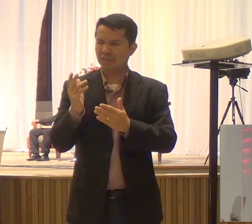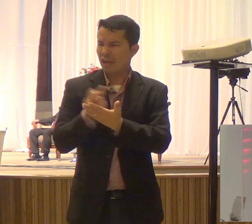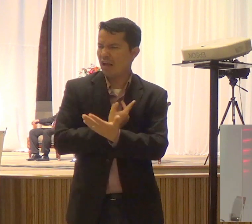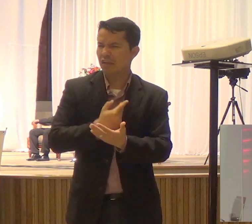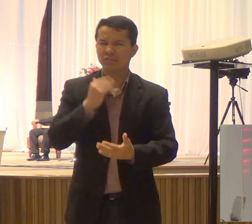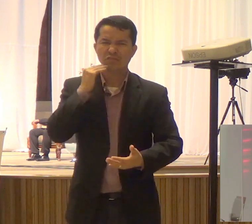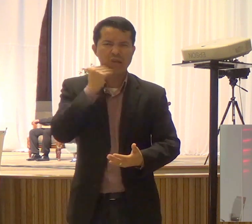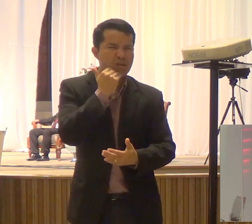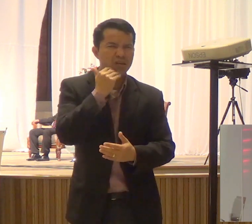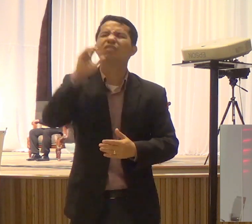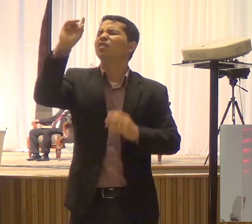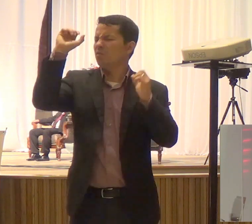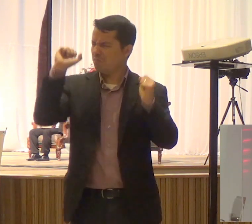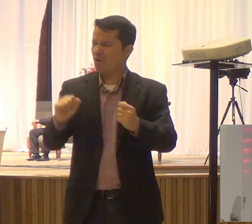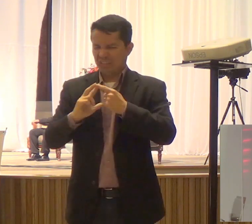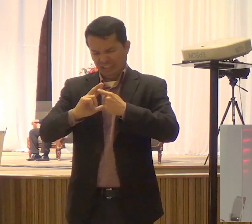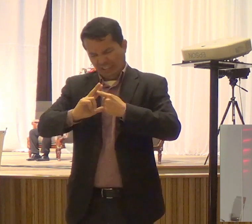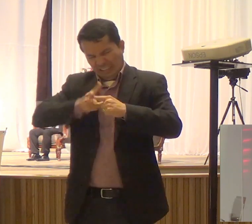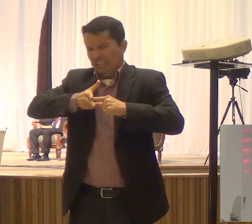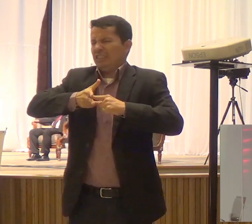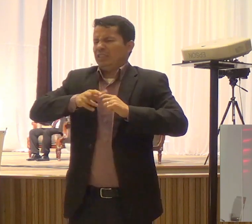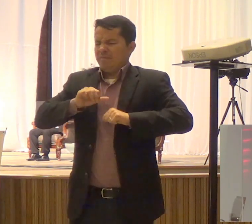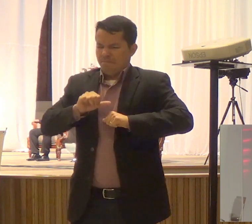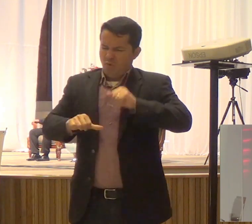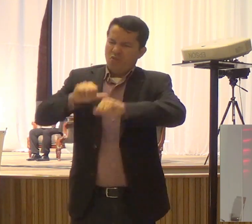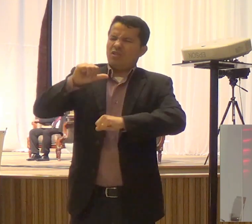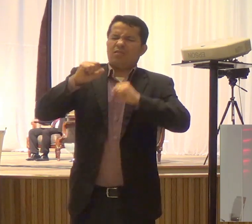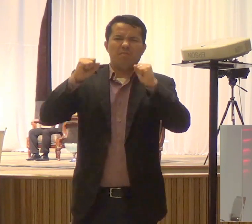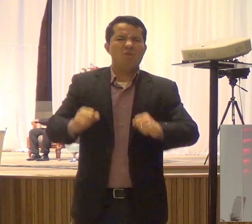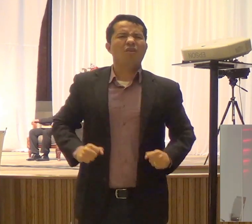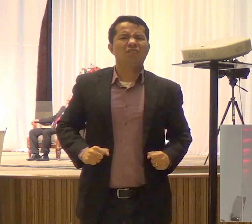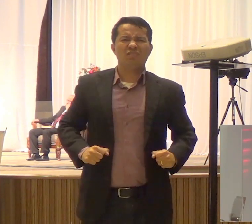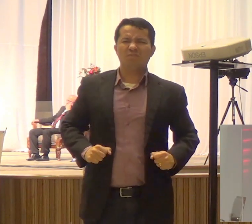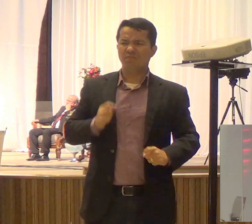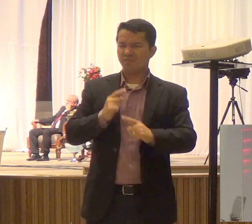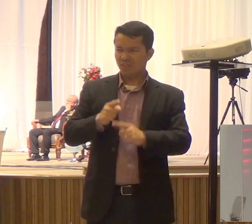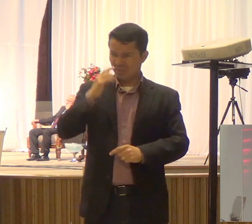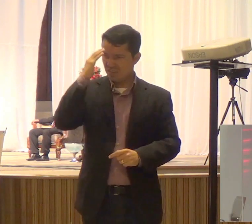Porque para mim e para você, Ezequiel 15 não é o fim.